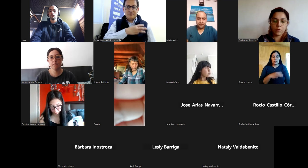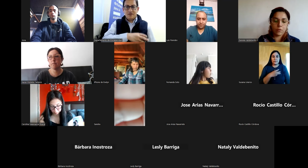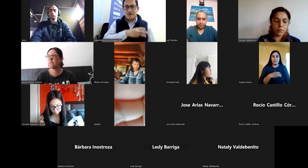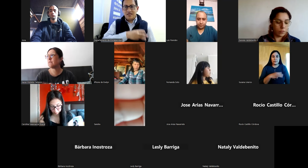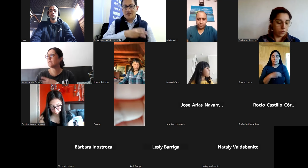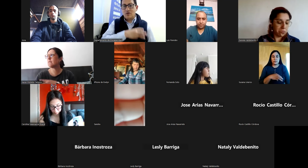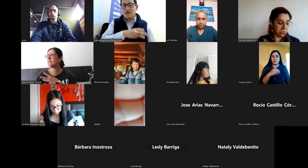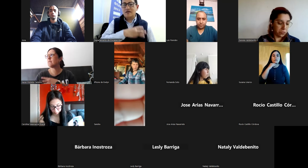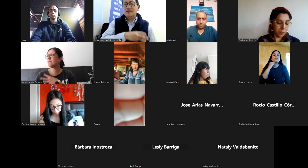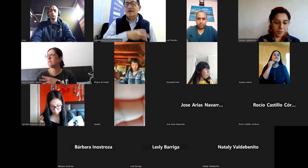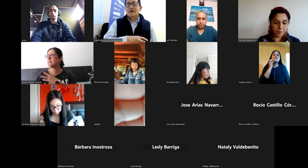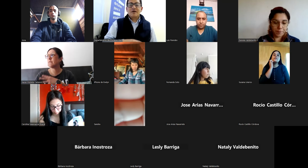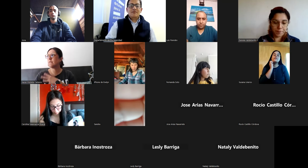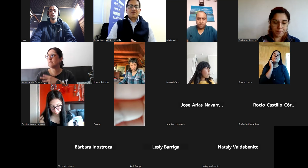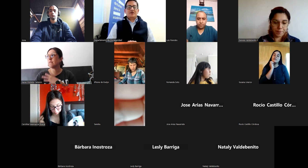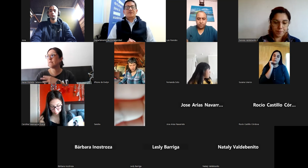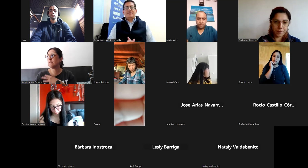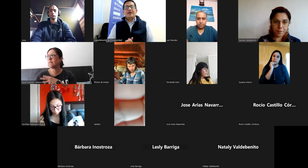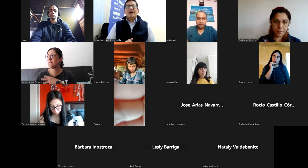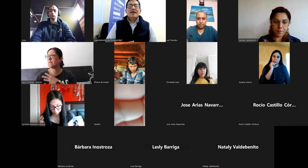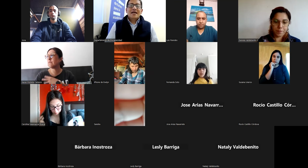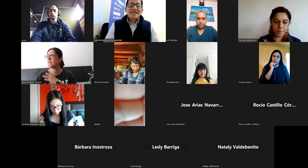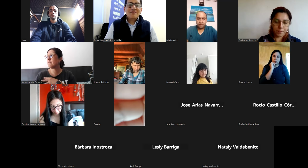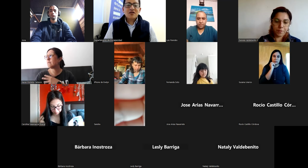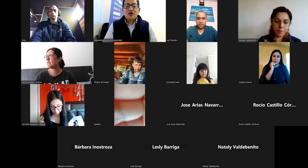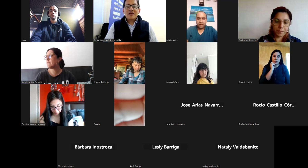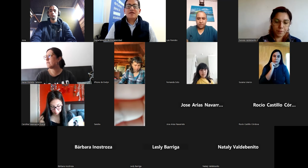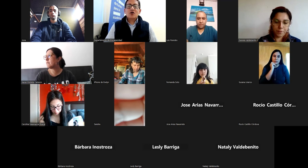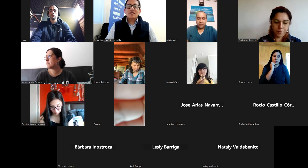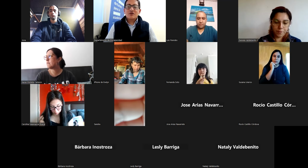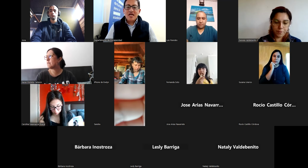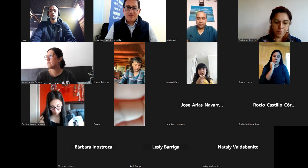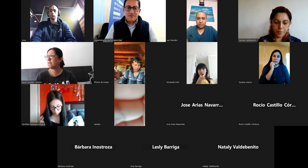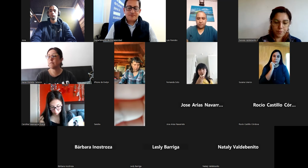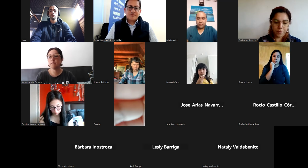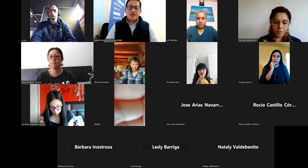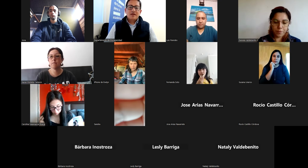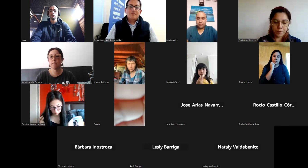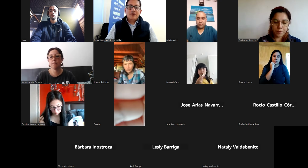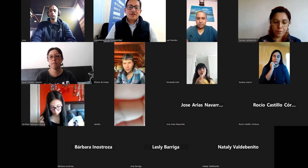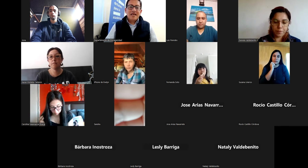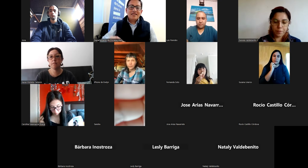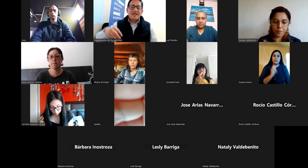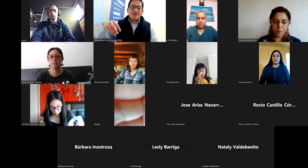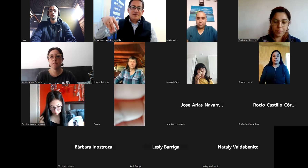Para hacerlo más específico. Ya. El día miércoles también comienza con la M. Pero aquí la letra M,